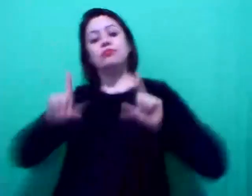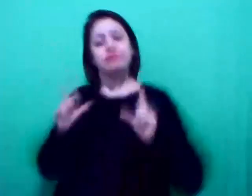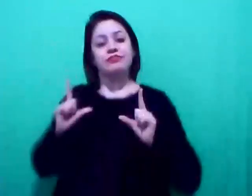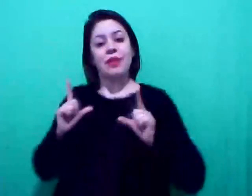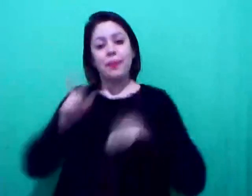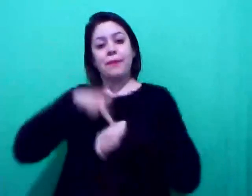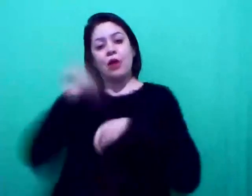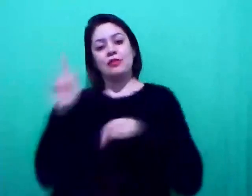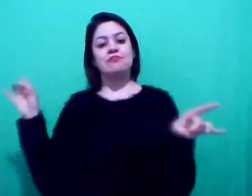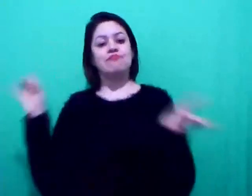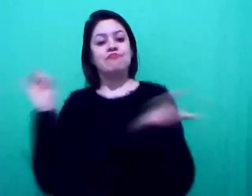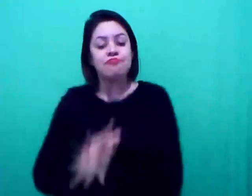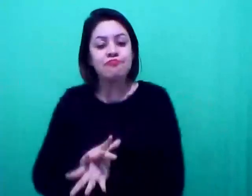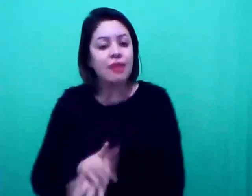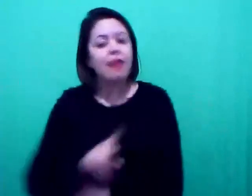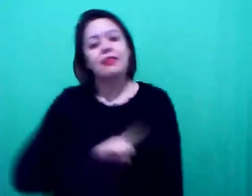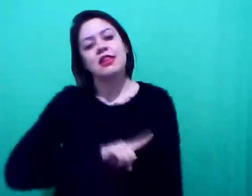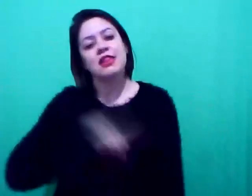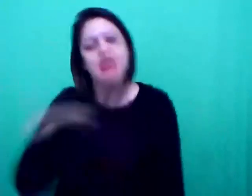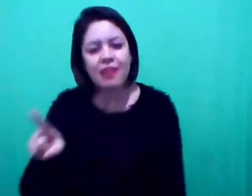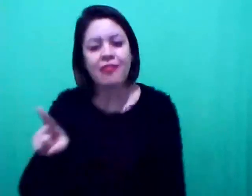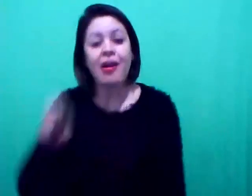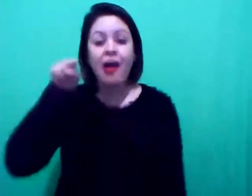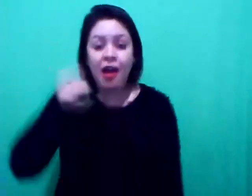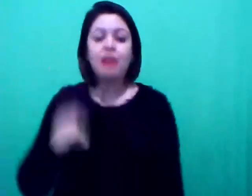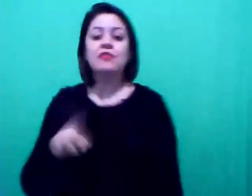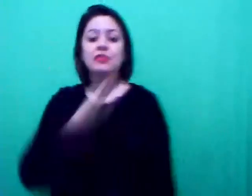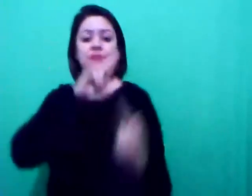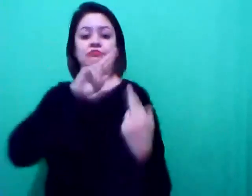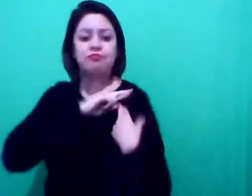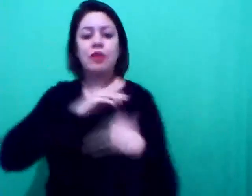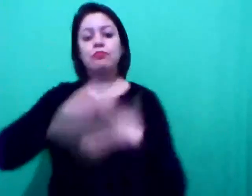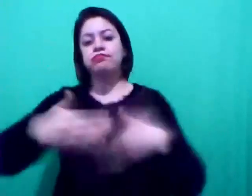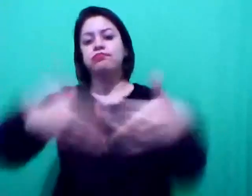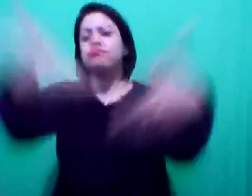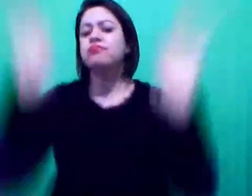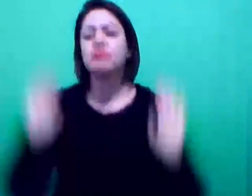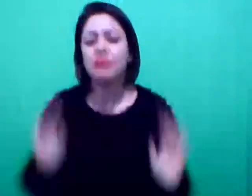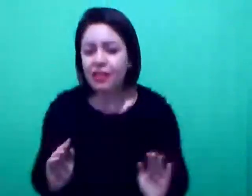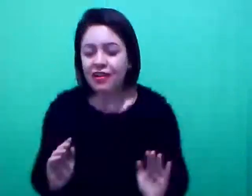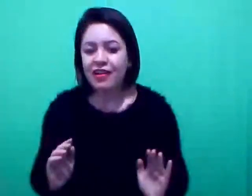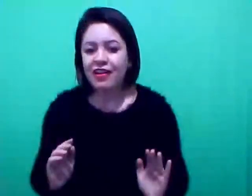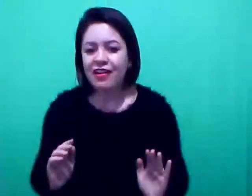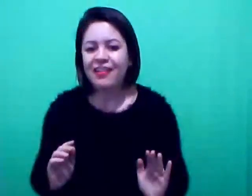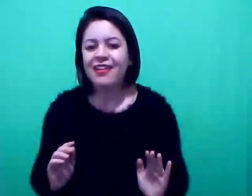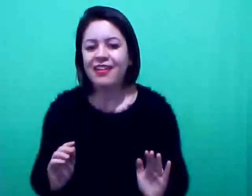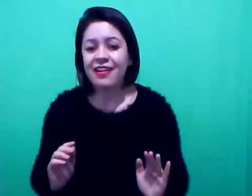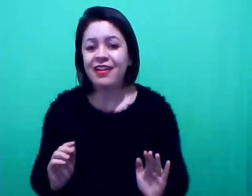Agora que vocês conhecem, né? Tem esse conhecimento, é importante que vocês não parem de querer sempre